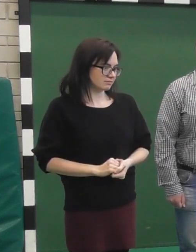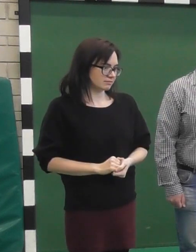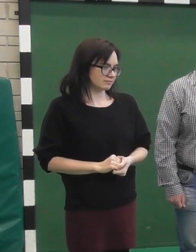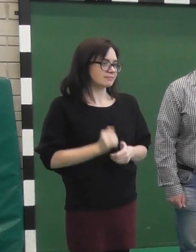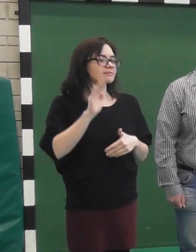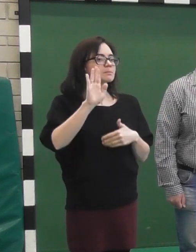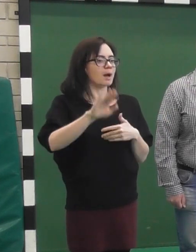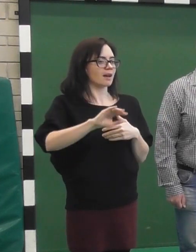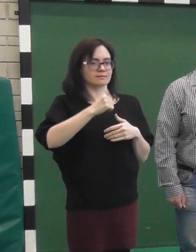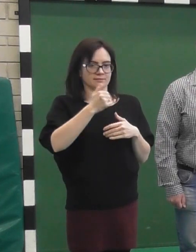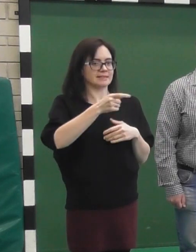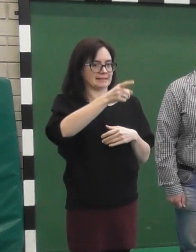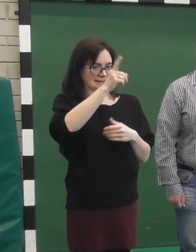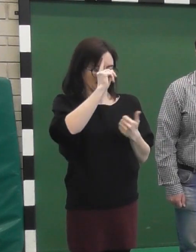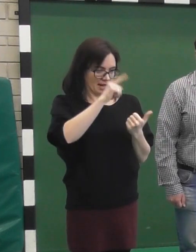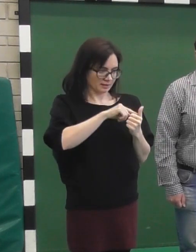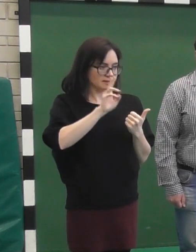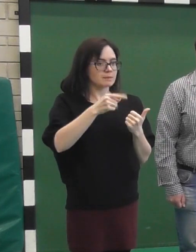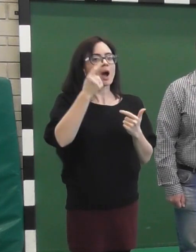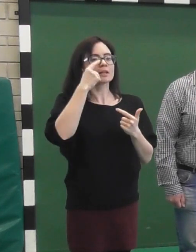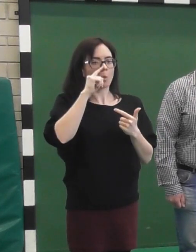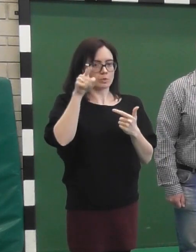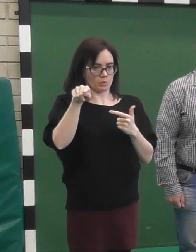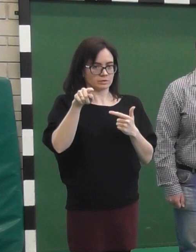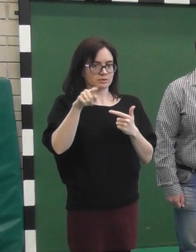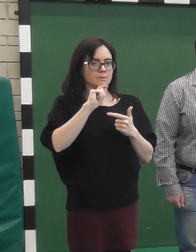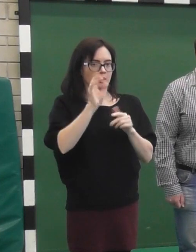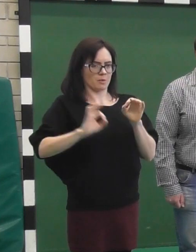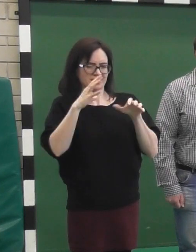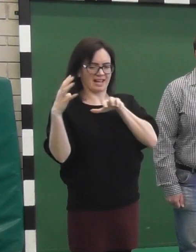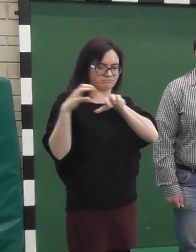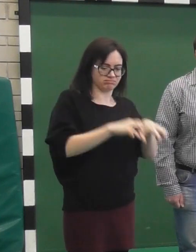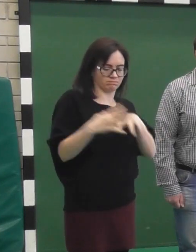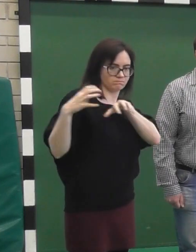majd először a németek, utána pedig az oroszok szállták meg Magyarországot.